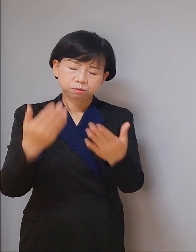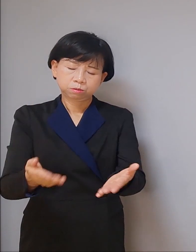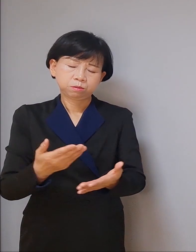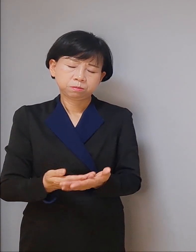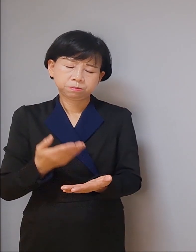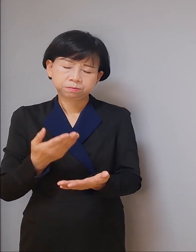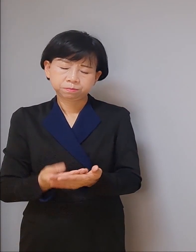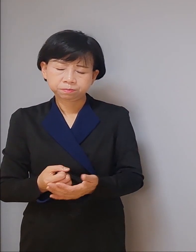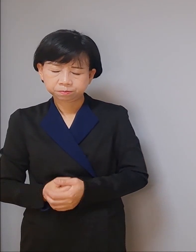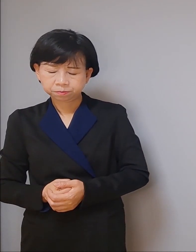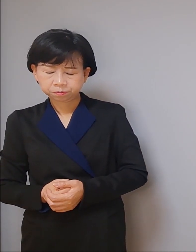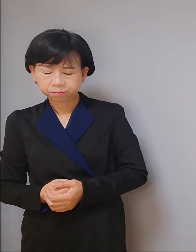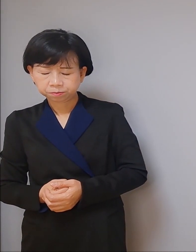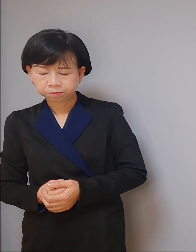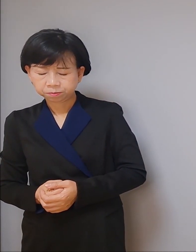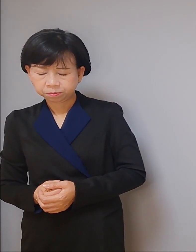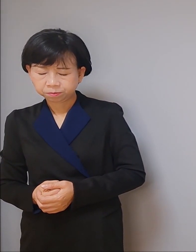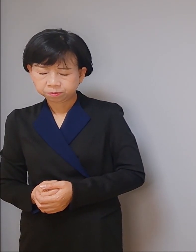허락하여 주시옵소서.